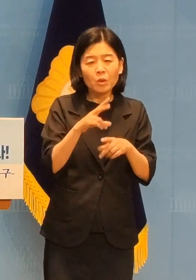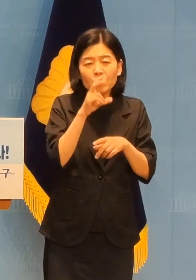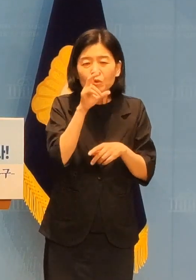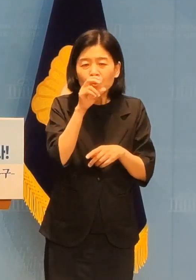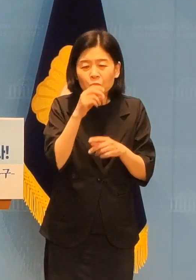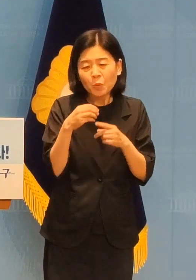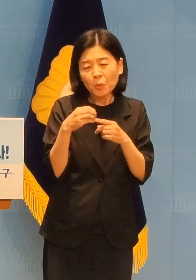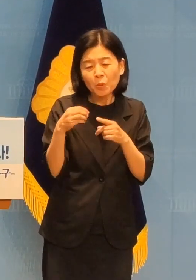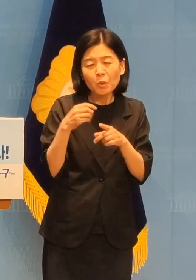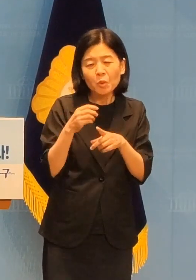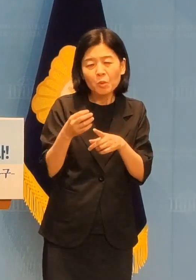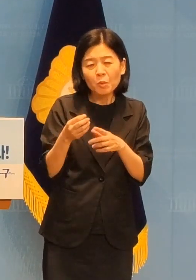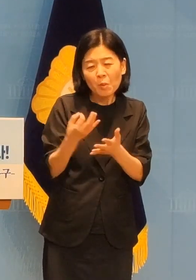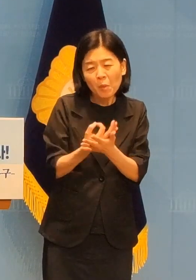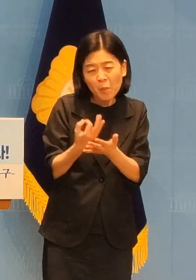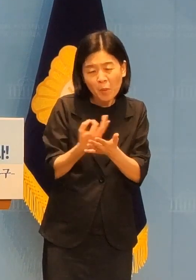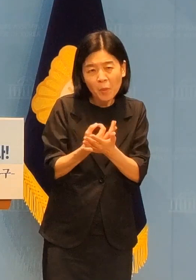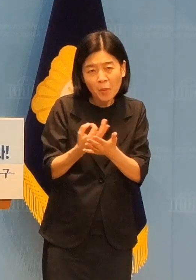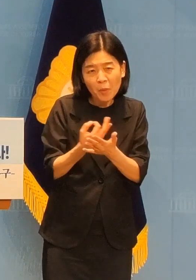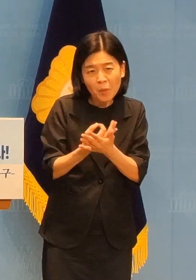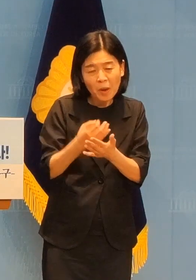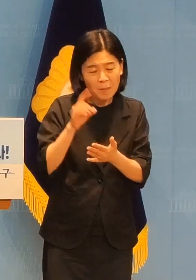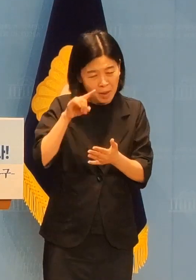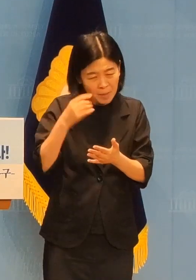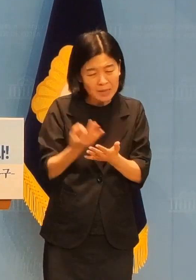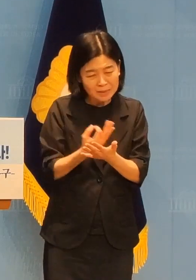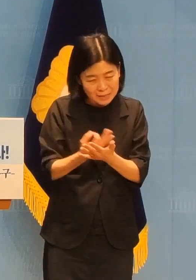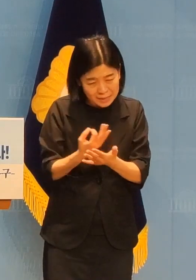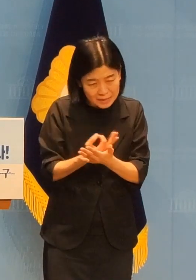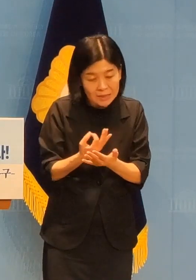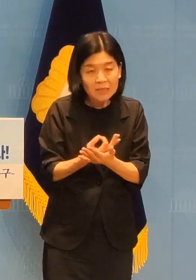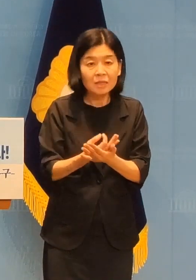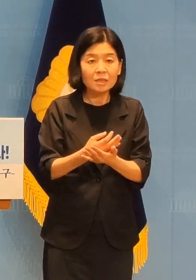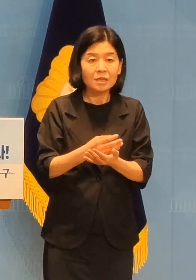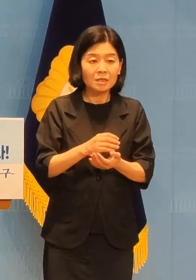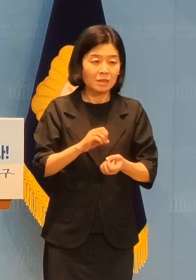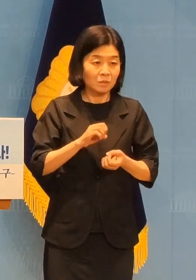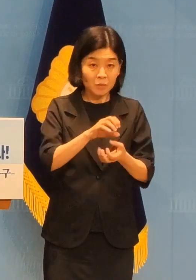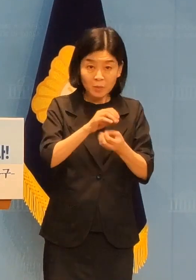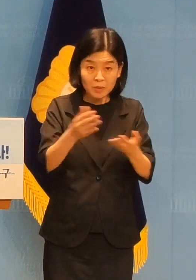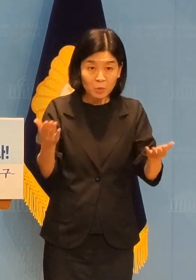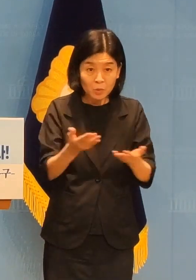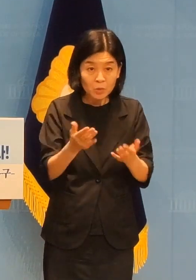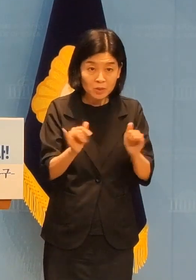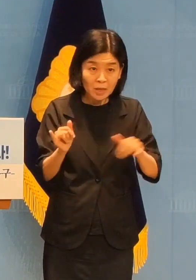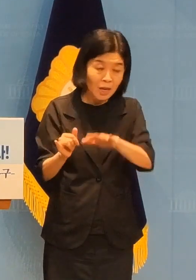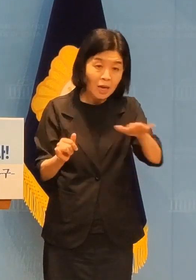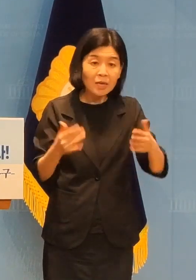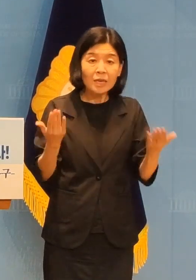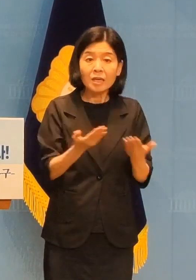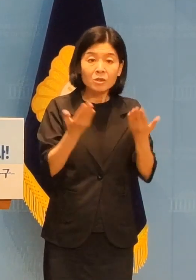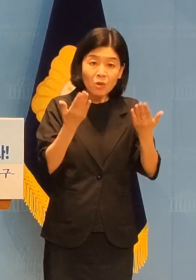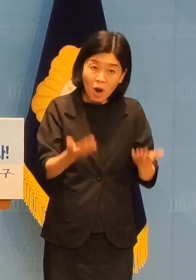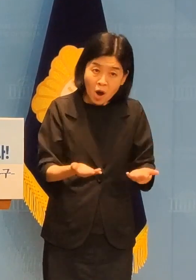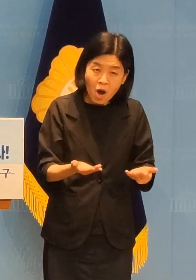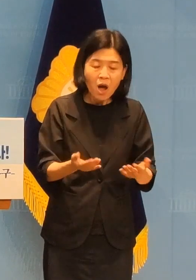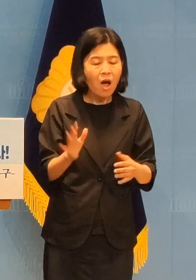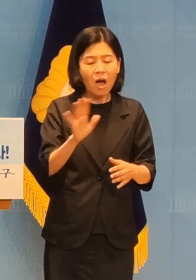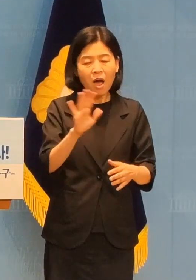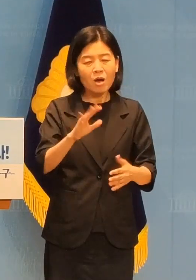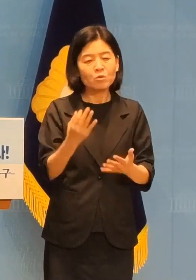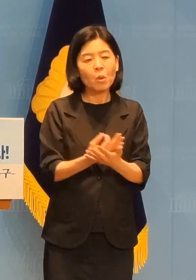노동자, 이동노동자, 플랫폼 노동자들에게 작업을 멈춘다는 것은 곧 소득의 중단이자